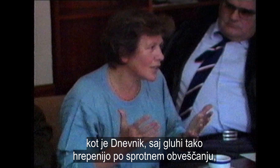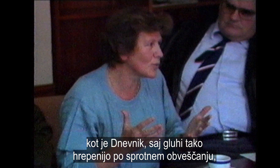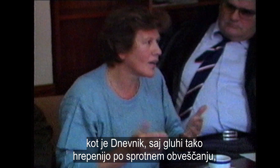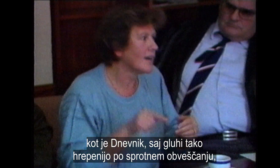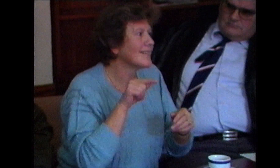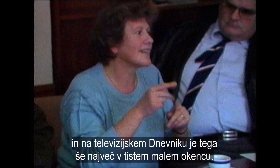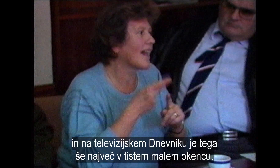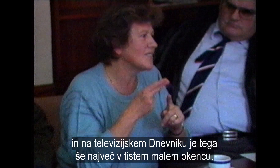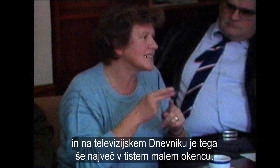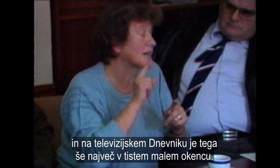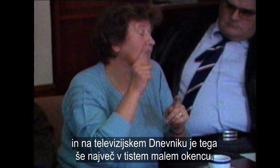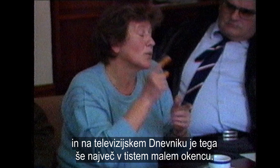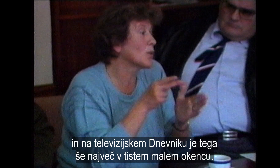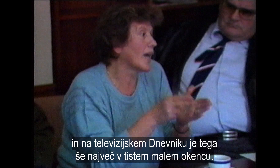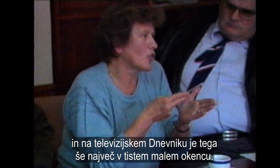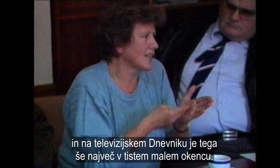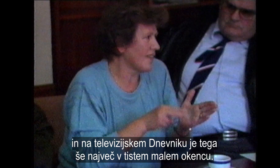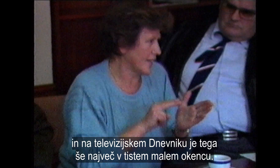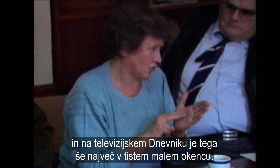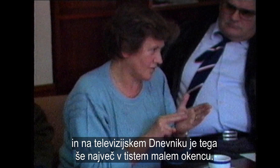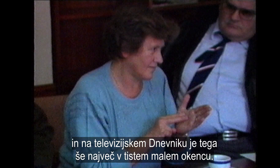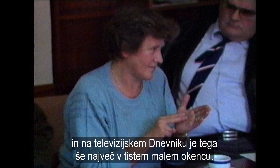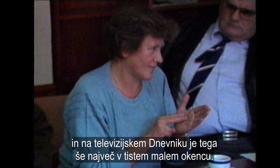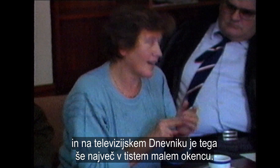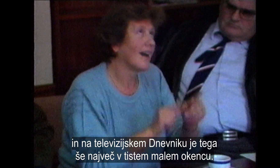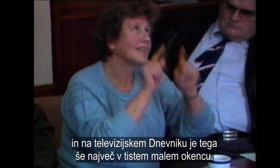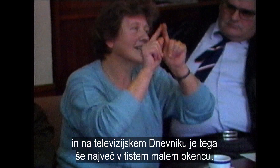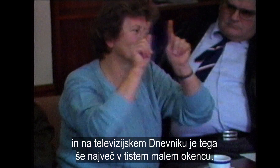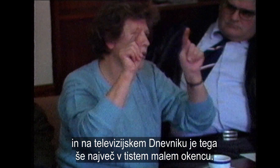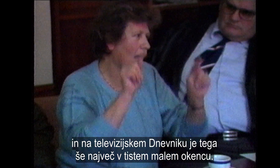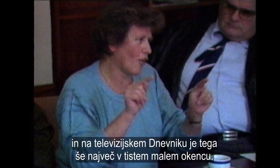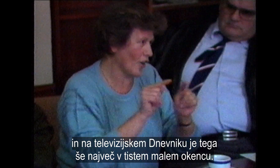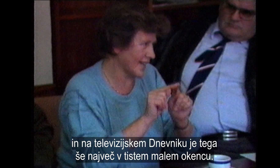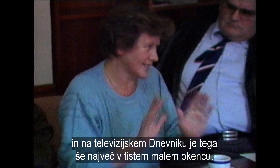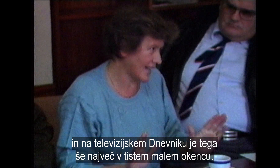informiranju. Na televizijskem dnevniku je to najdeš tisto malo okence.